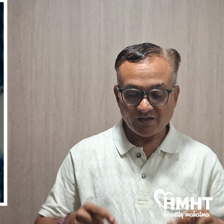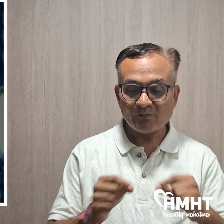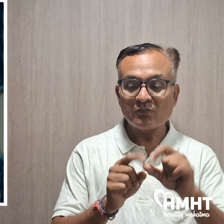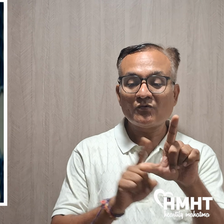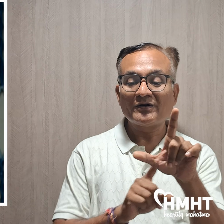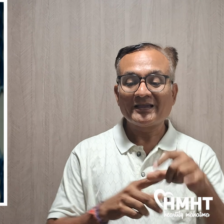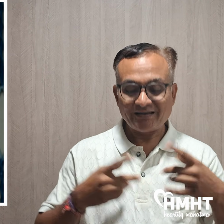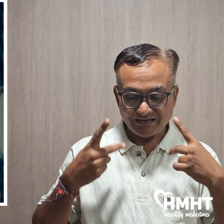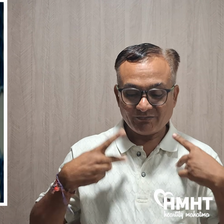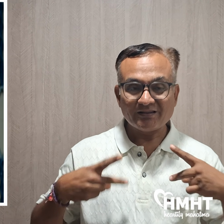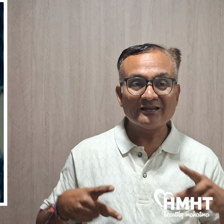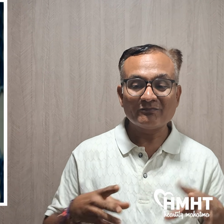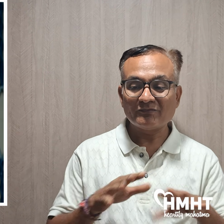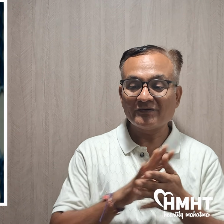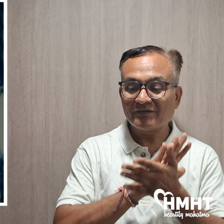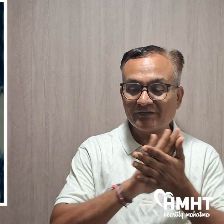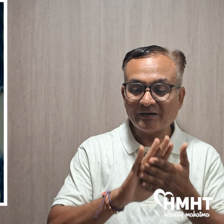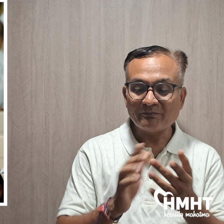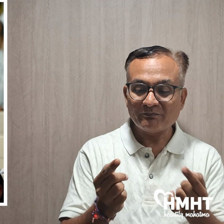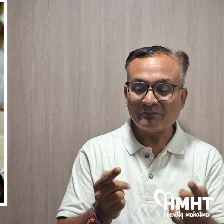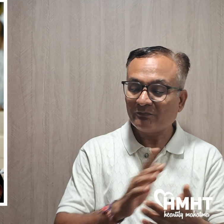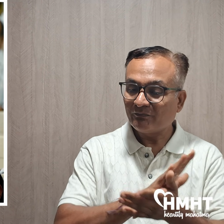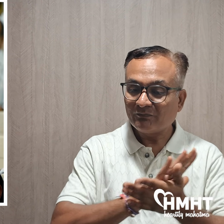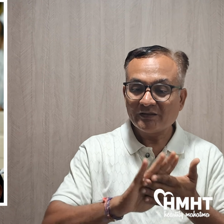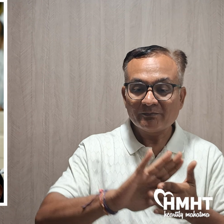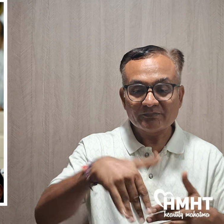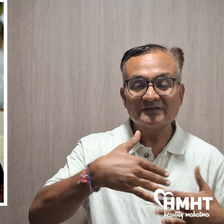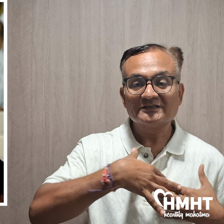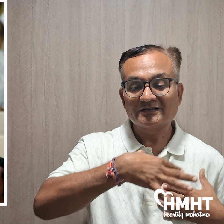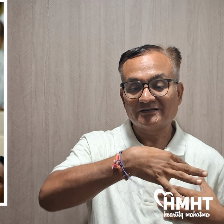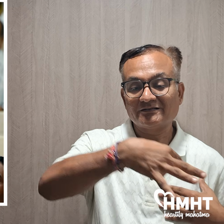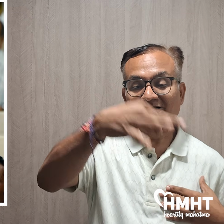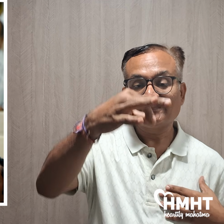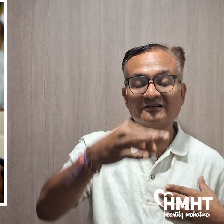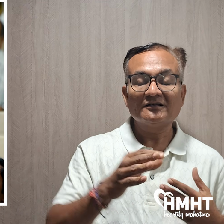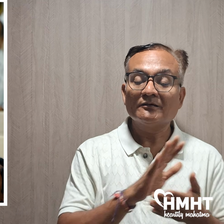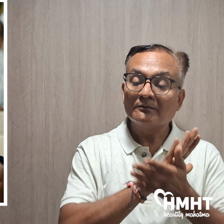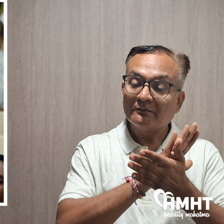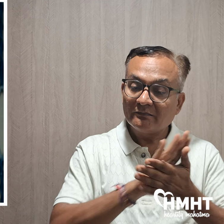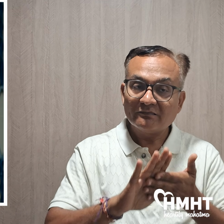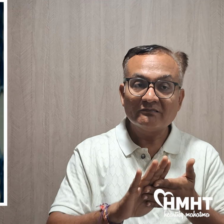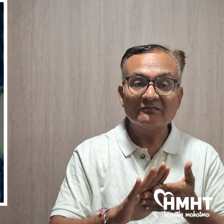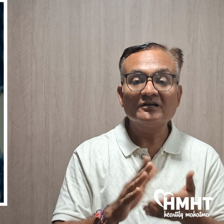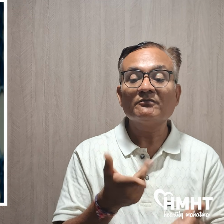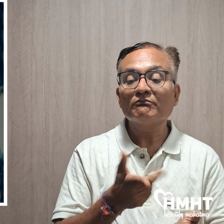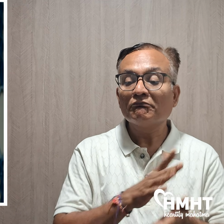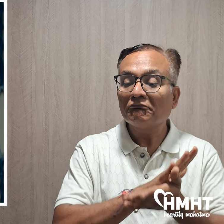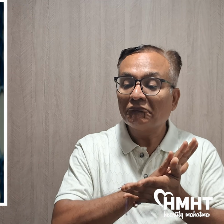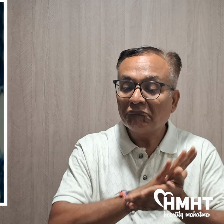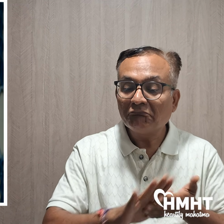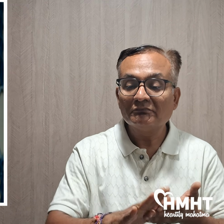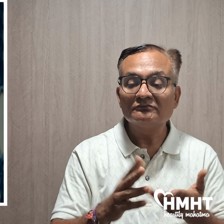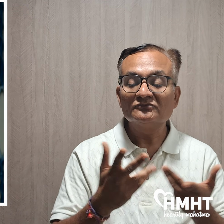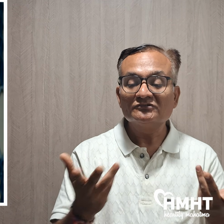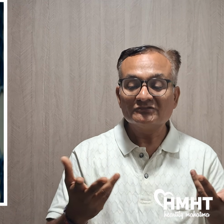પરમાણુનો હિસાબ પૂરો થાય કર્મનો, ત્યારે નિર્વાણ કહેવાય છે. એ નિર્વાણ થાય એટલે